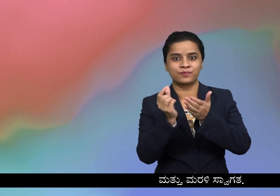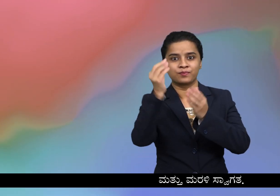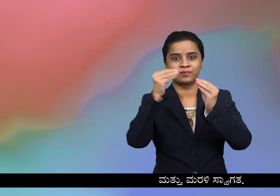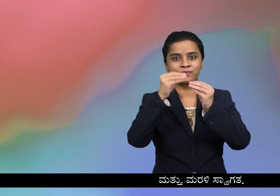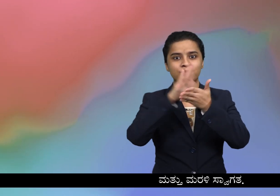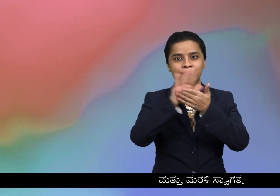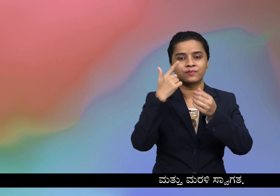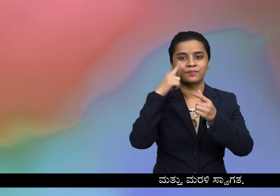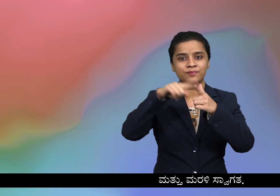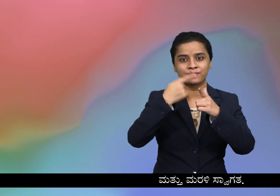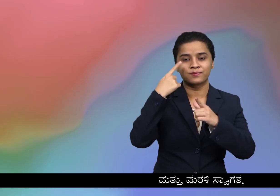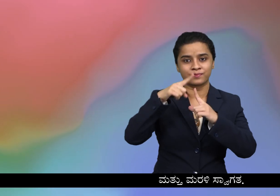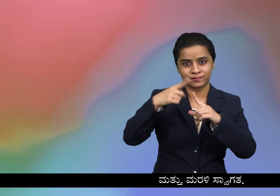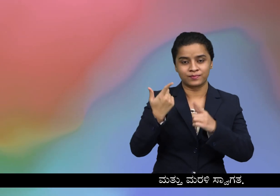ಮತ್ತು ಮರಳಿ ಸ್ವಾಗತ.